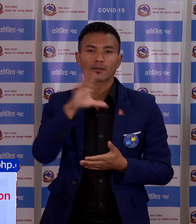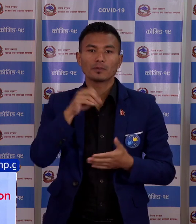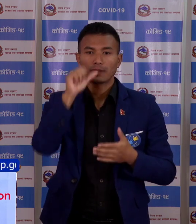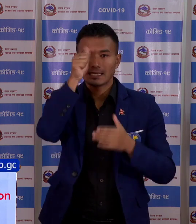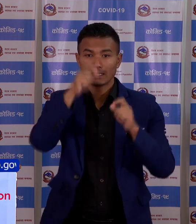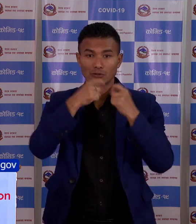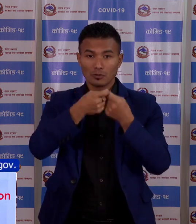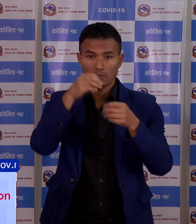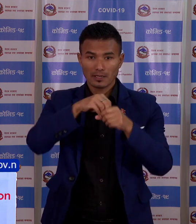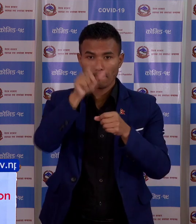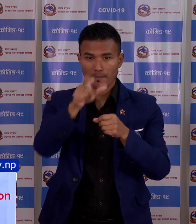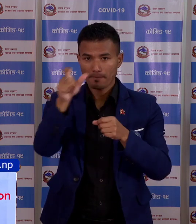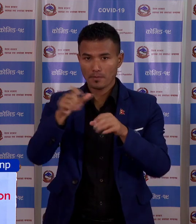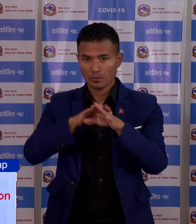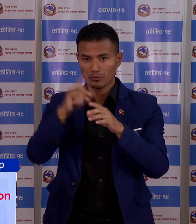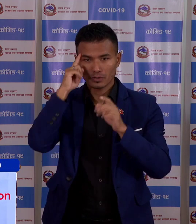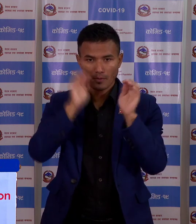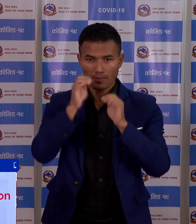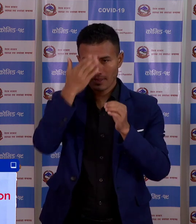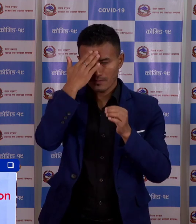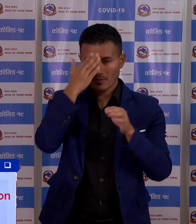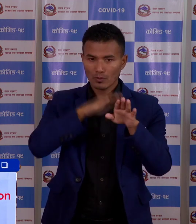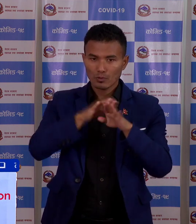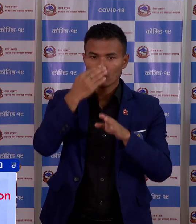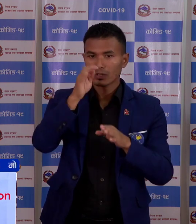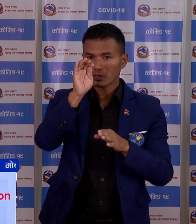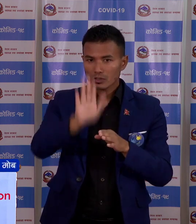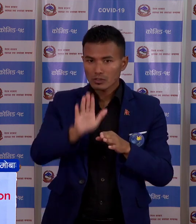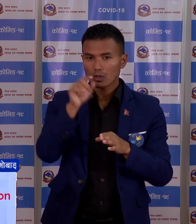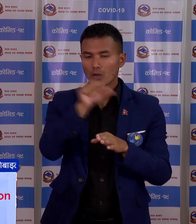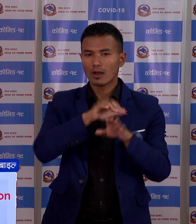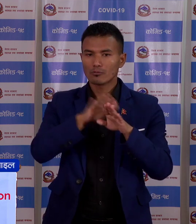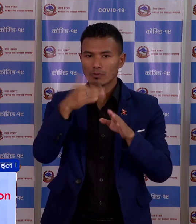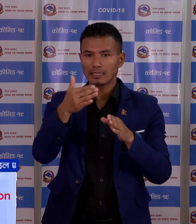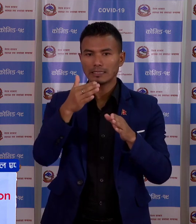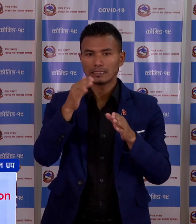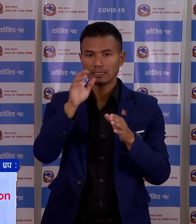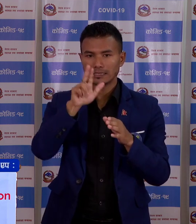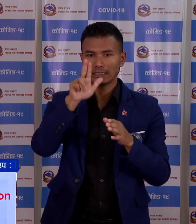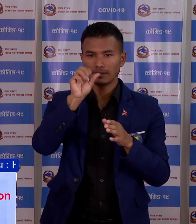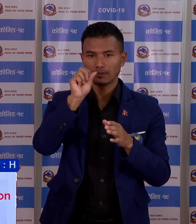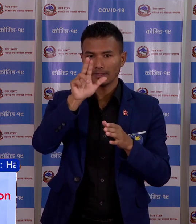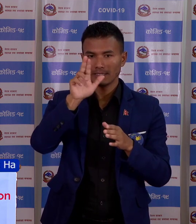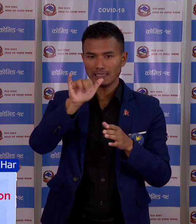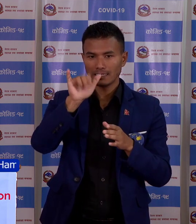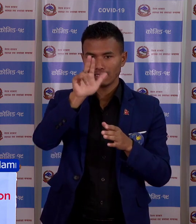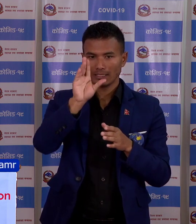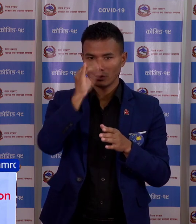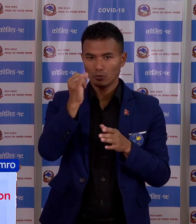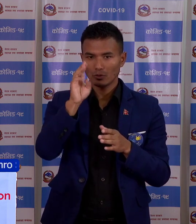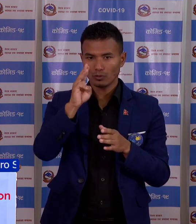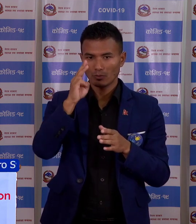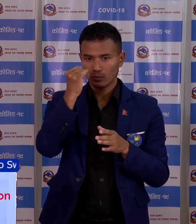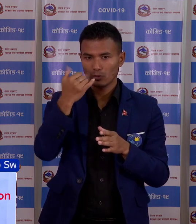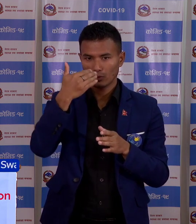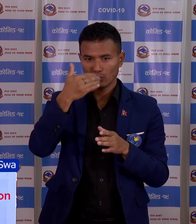रेड जोन मा परेका ब्यक्ति हरू संभावित संक्रमित हरू उन सक्नून छा उआ हरू लाई एपिडोमिलोजी तथा रोगनेंतन मासाखा